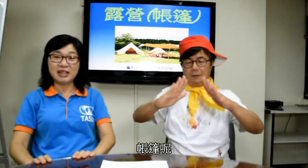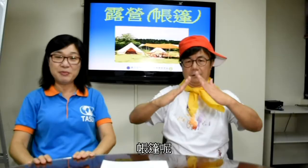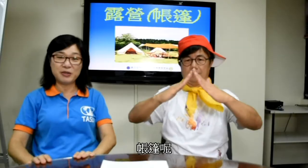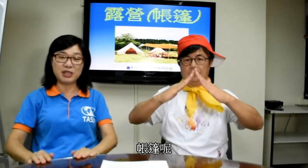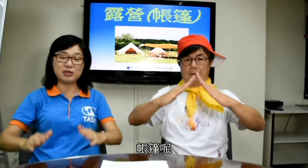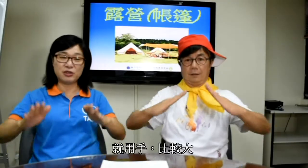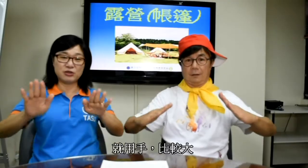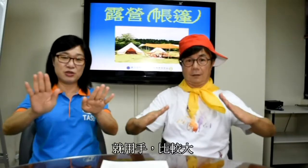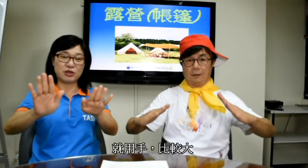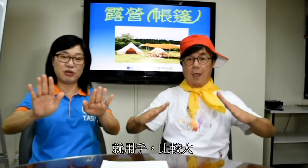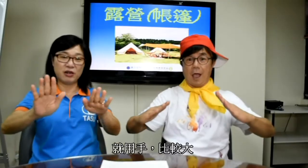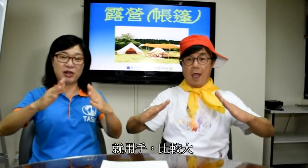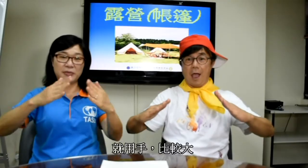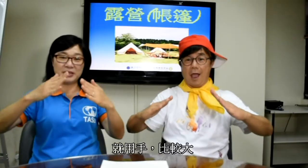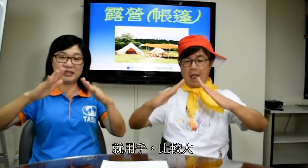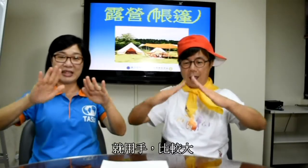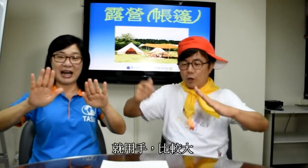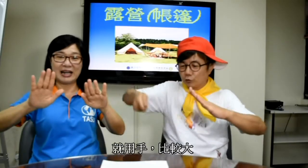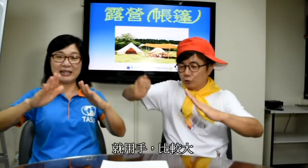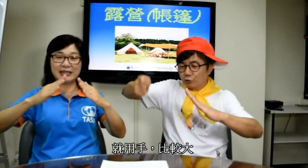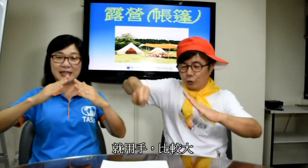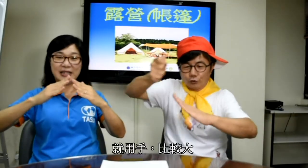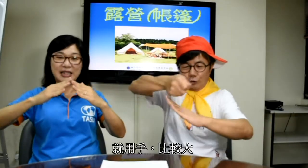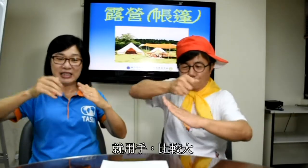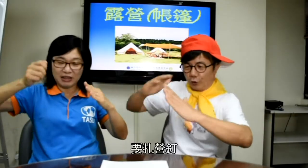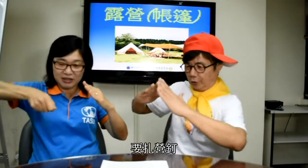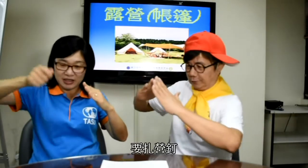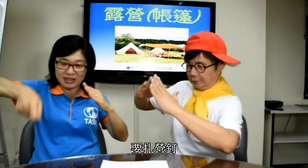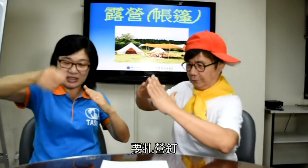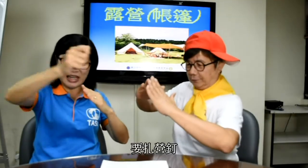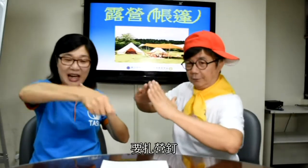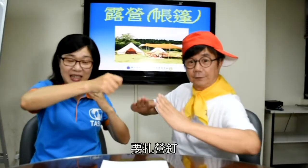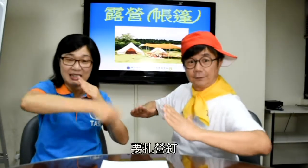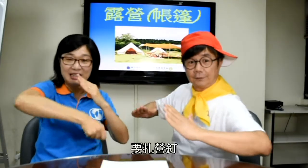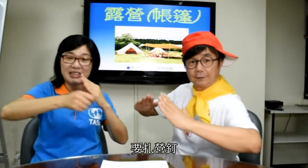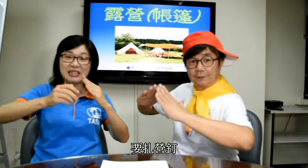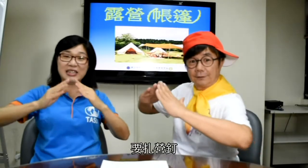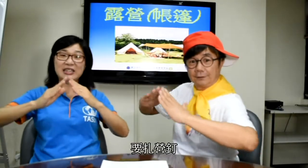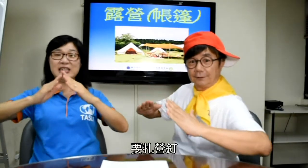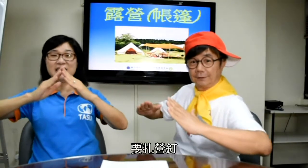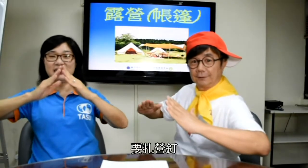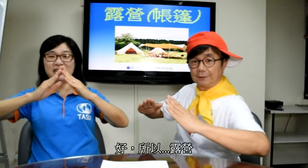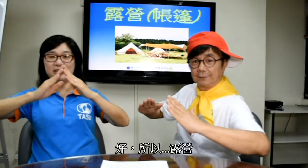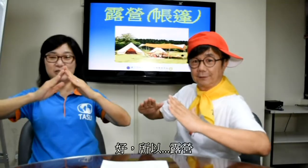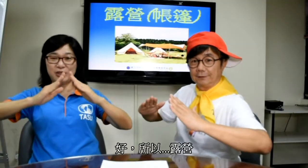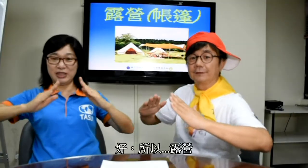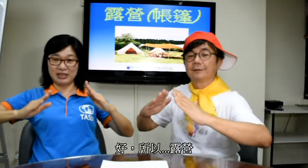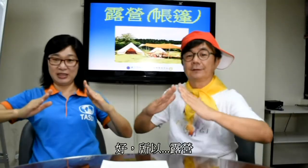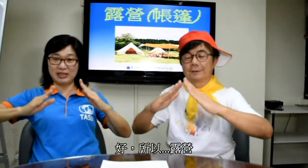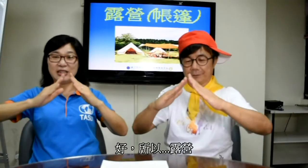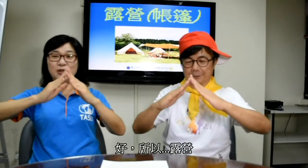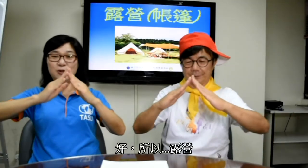帐篷呢就用手啊，比较大，要扎营钉，所以